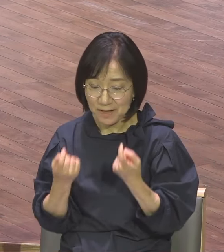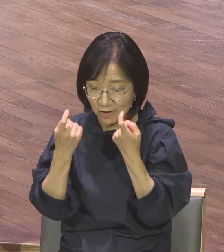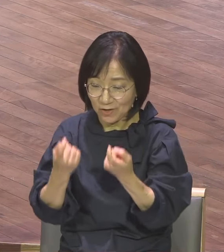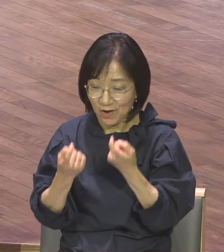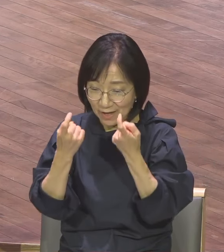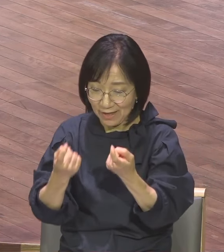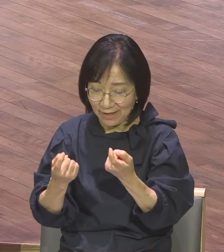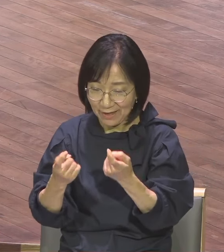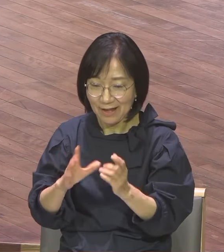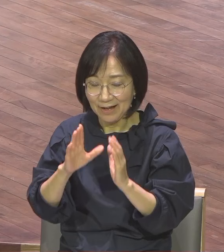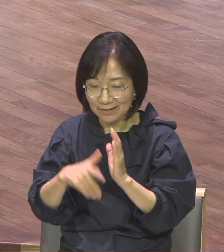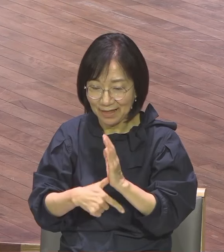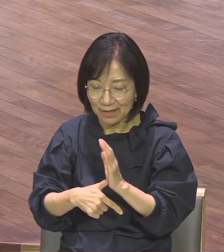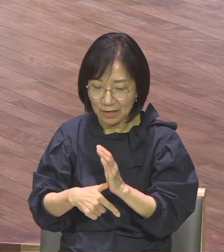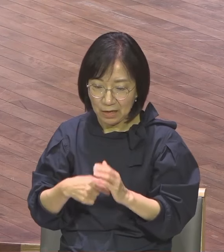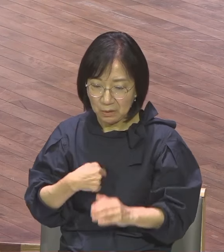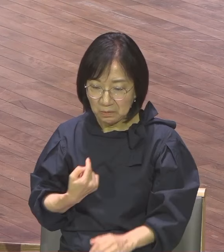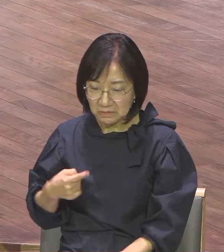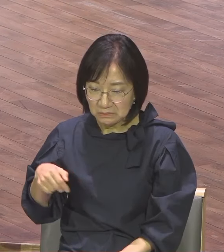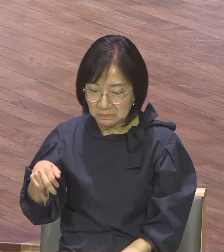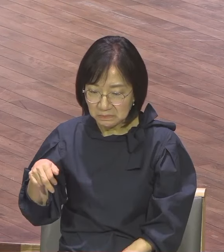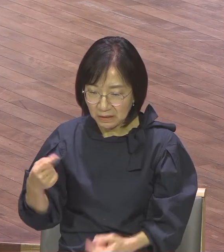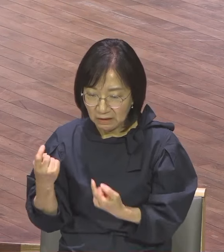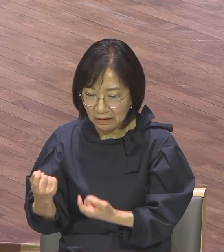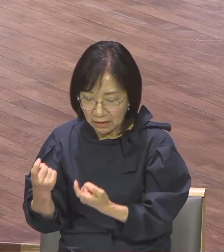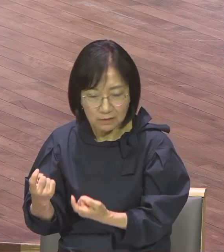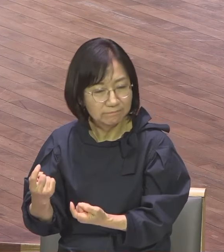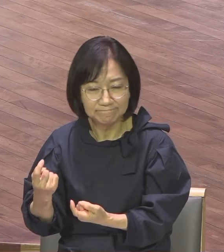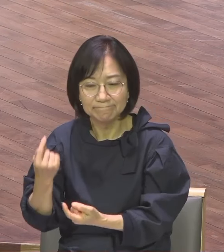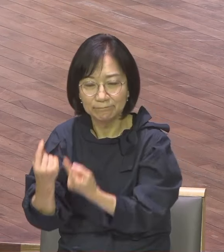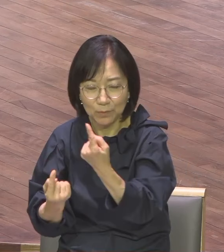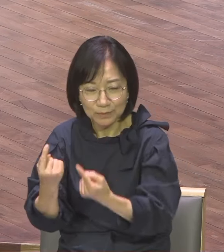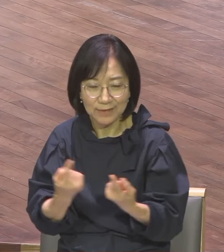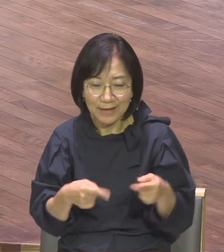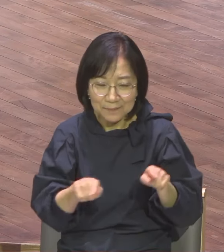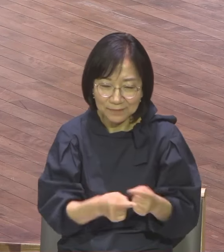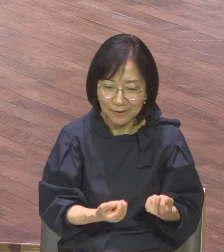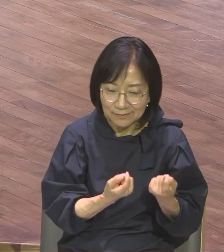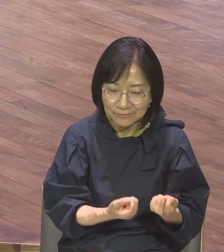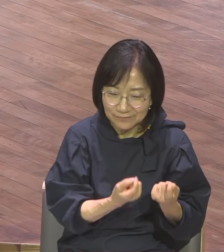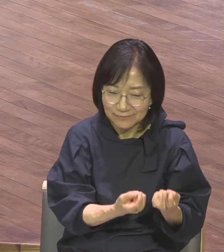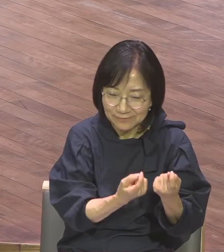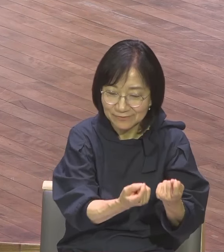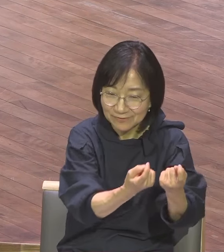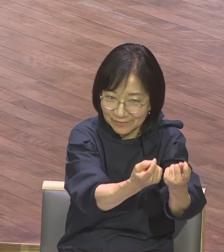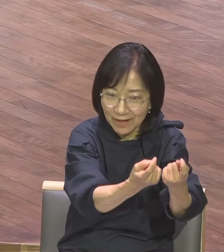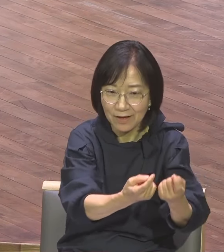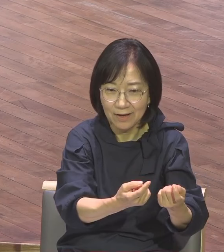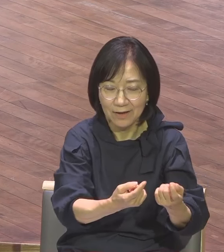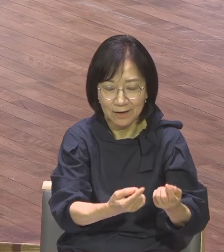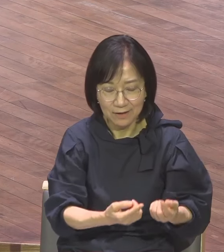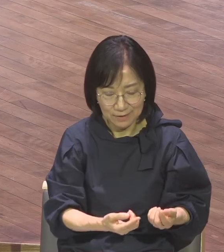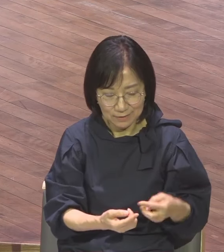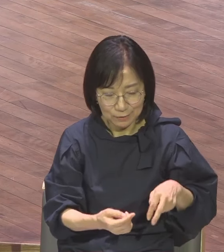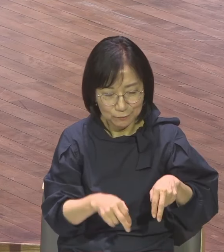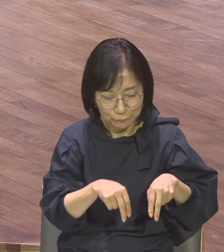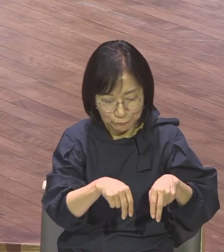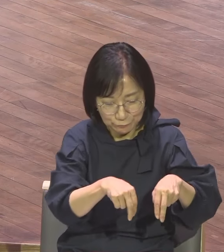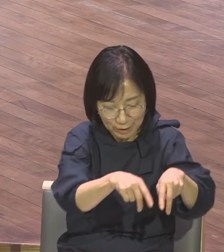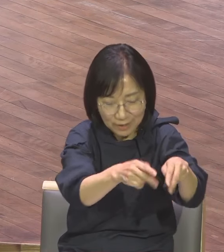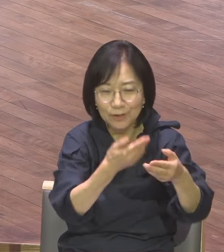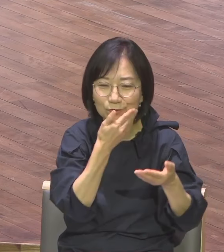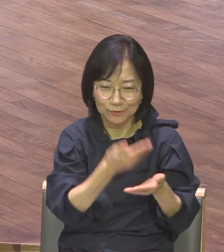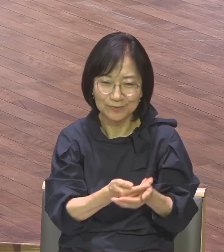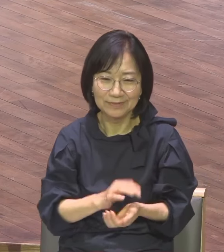말하면서 동반자가 중요하다. 동반자가 이걸 강조하고 있어요. 자, 우리 여행길에, 우리 인생길에